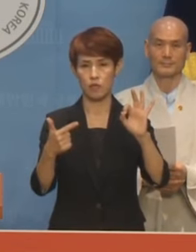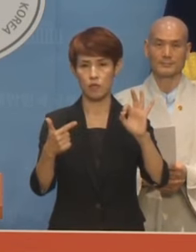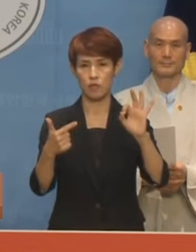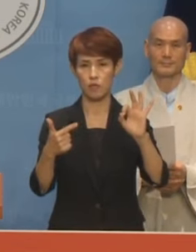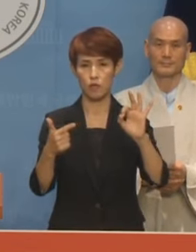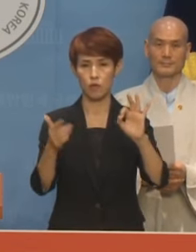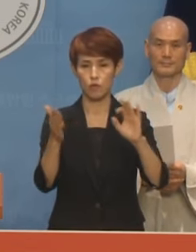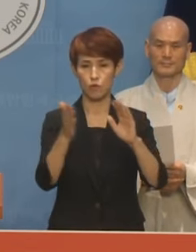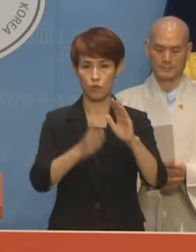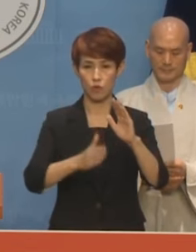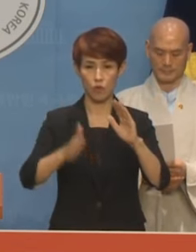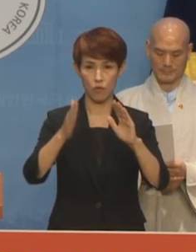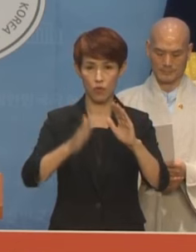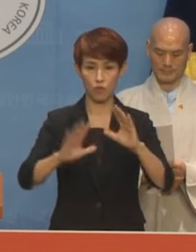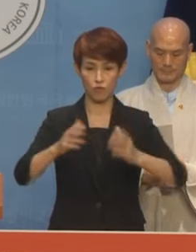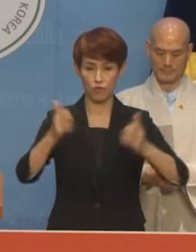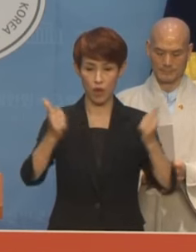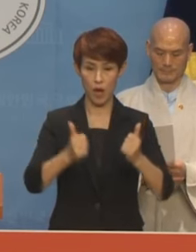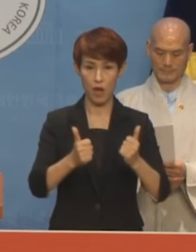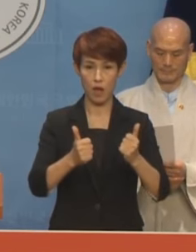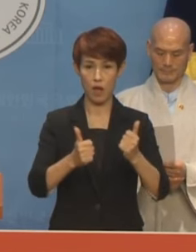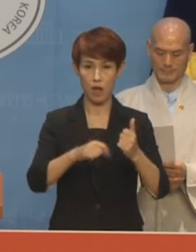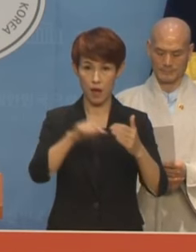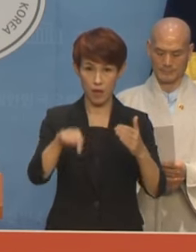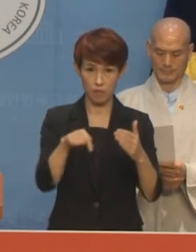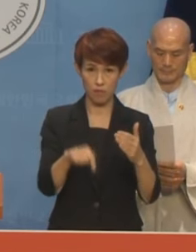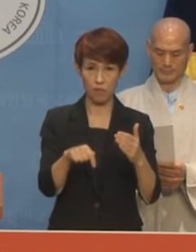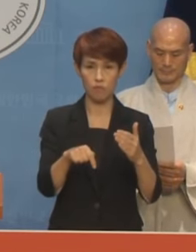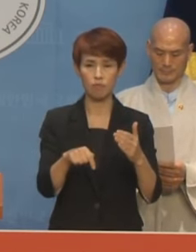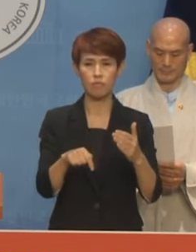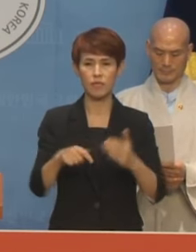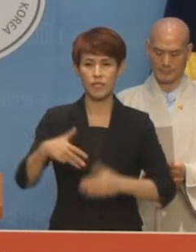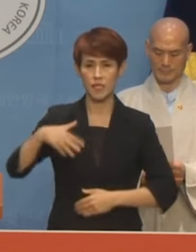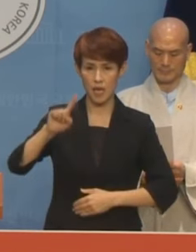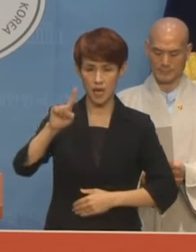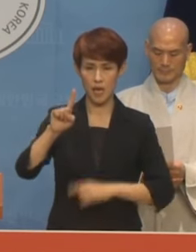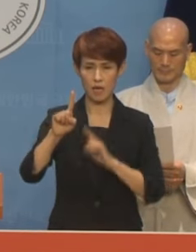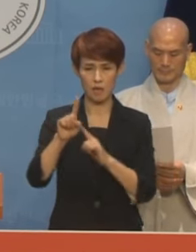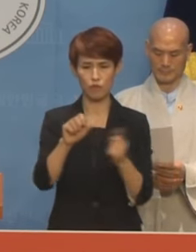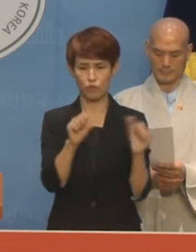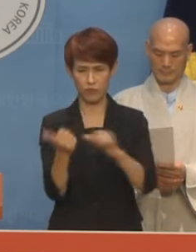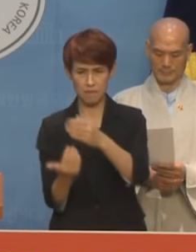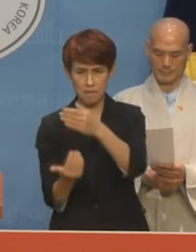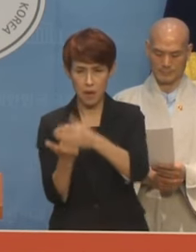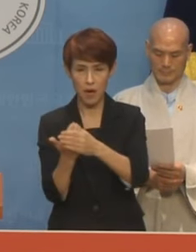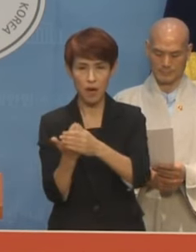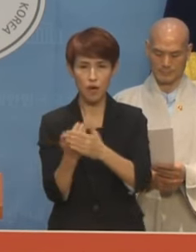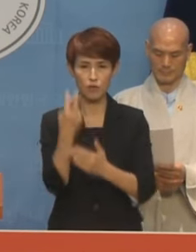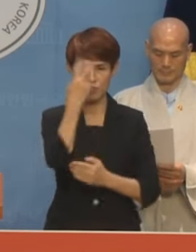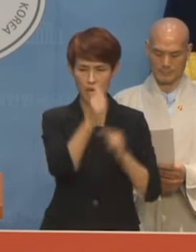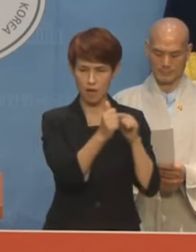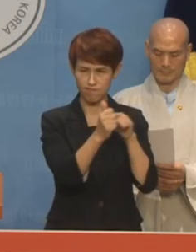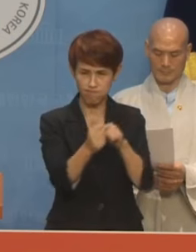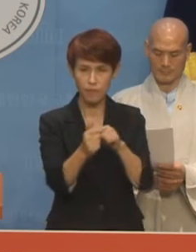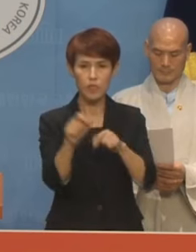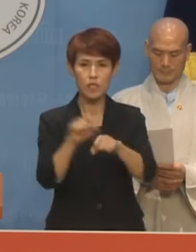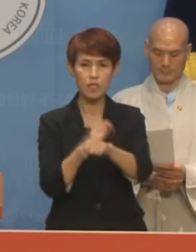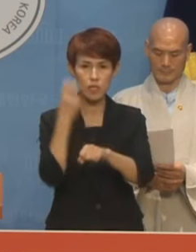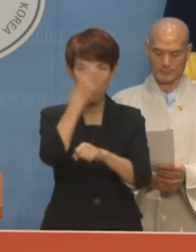정기국회 본회의에서 해병대 제1사단 일병 사망 사고, 수사 외압 논란 특검